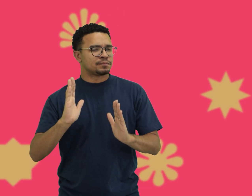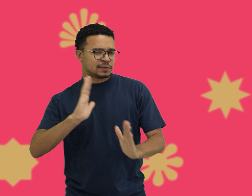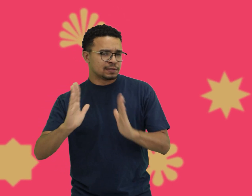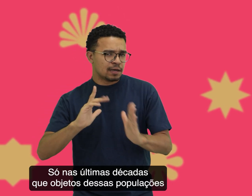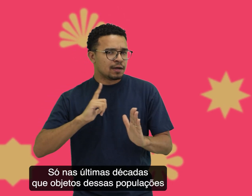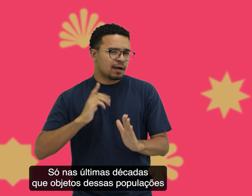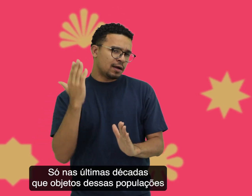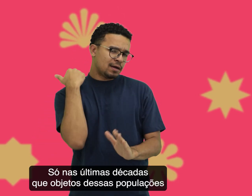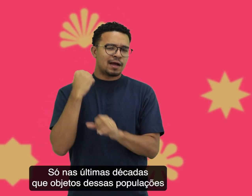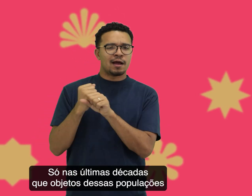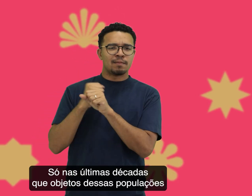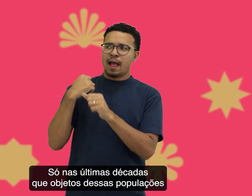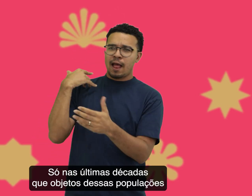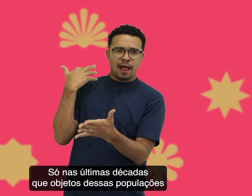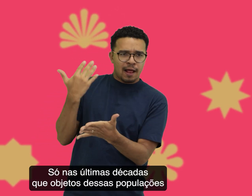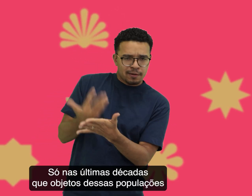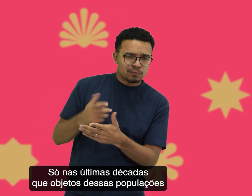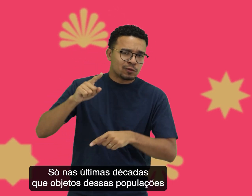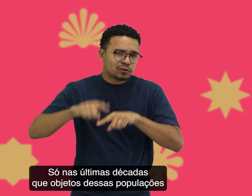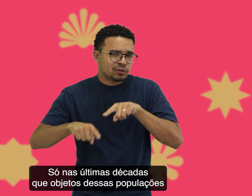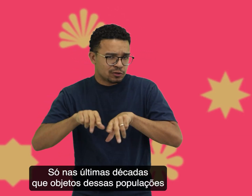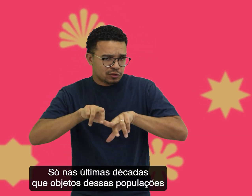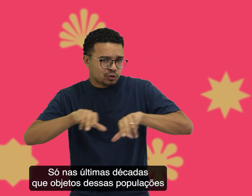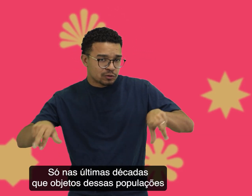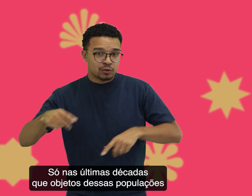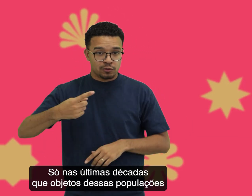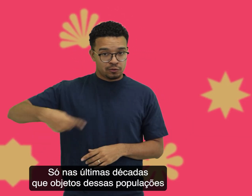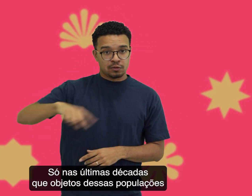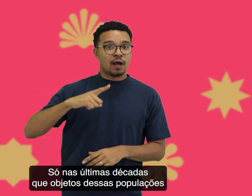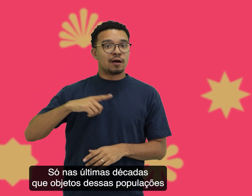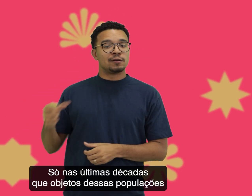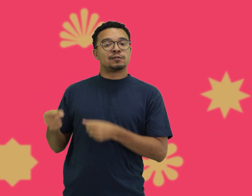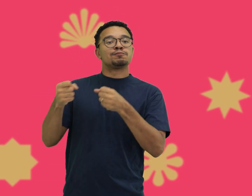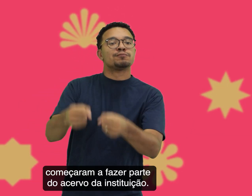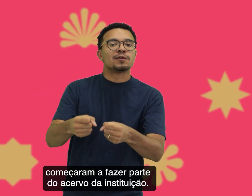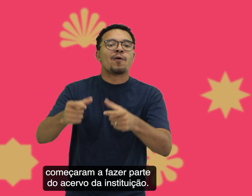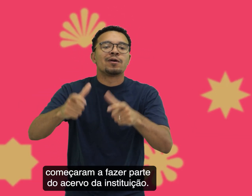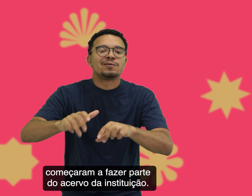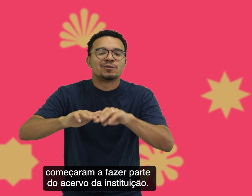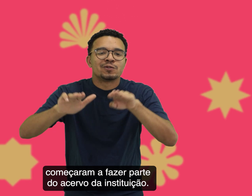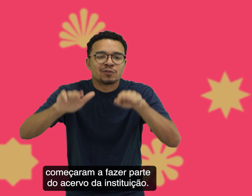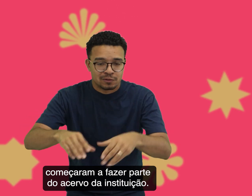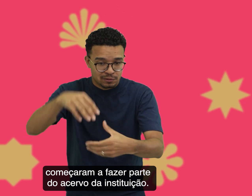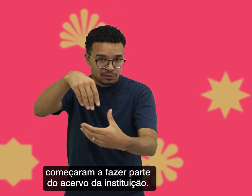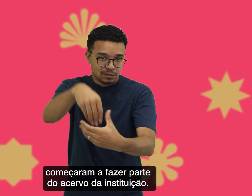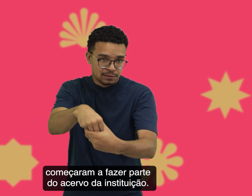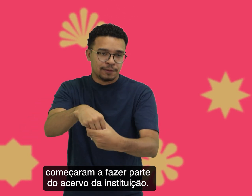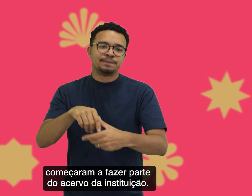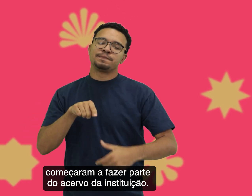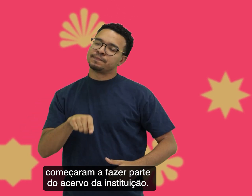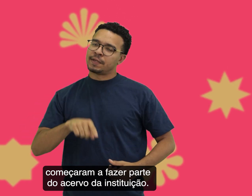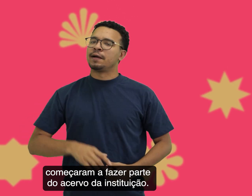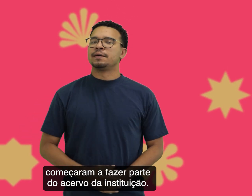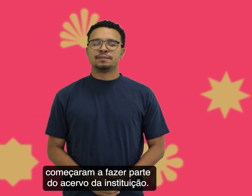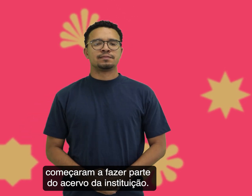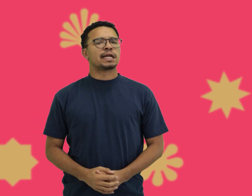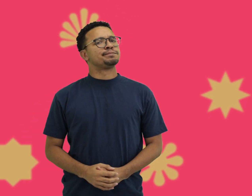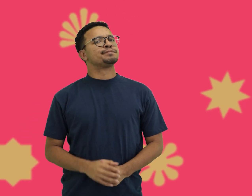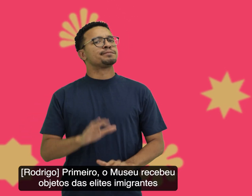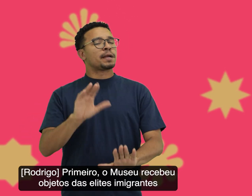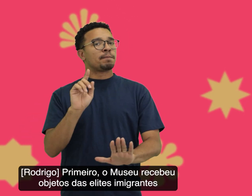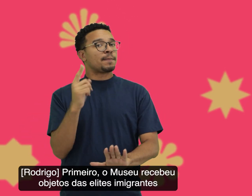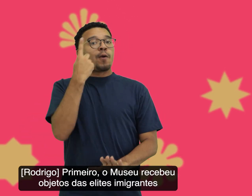invisibilizados nesse espaço. Só nas últimas décadas que objetos dessas populações começaram a fazer parte do acervo